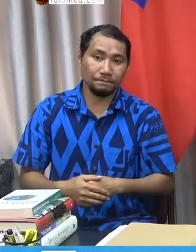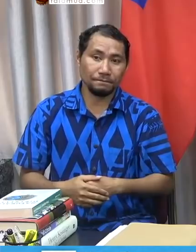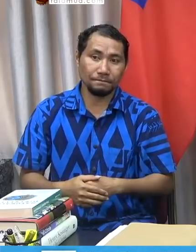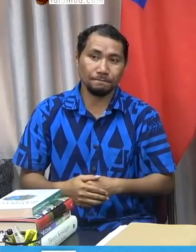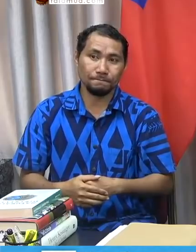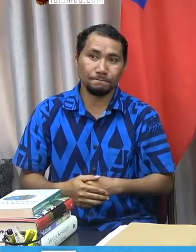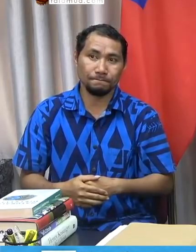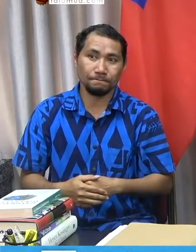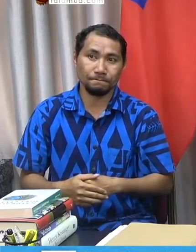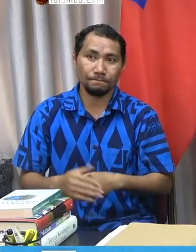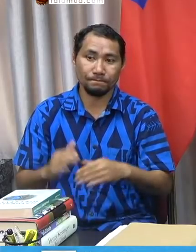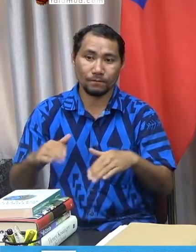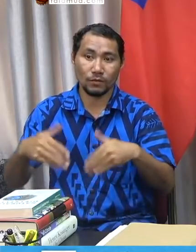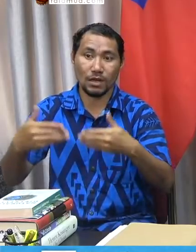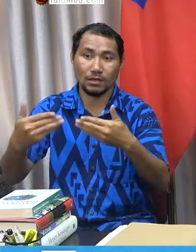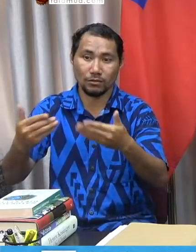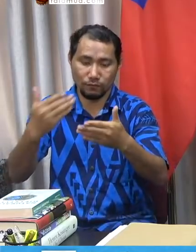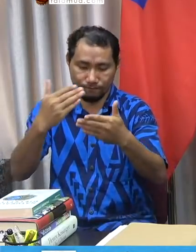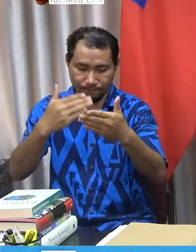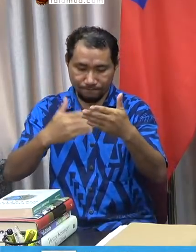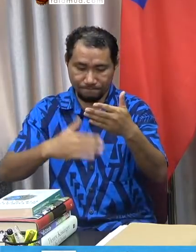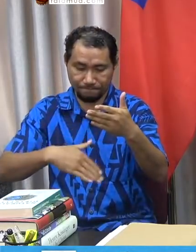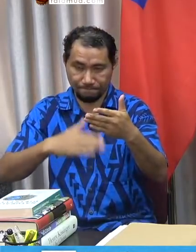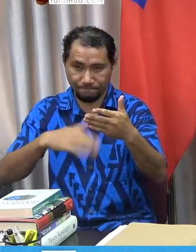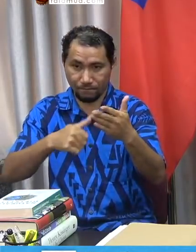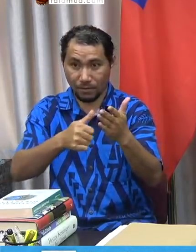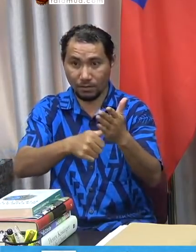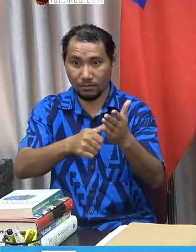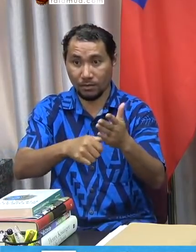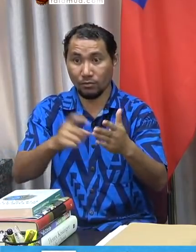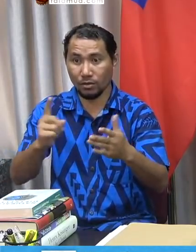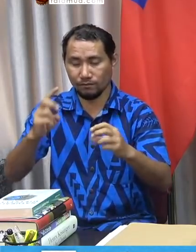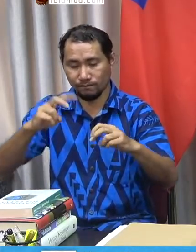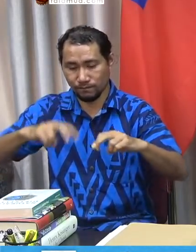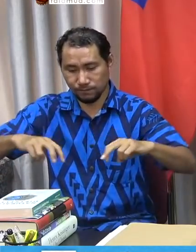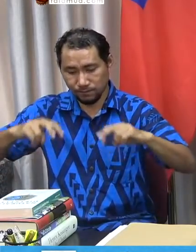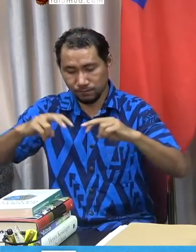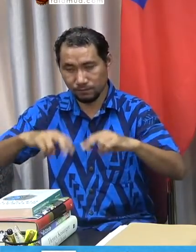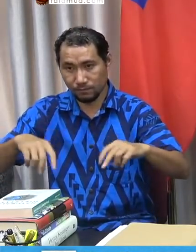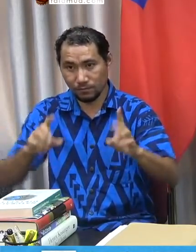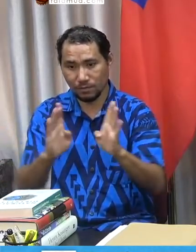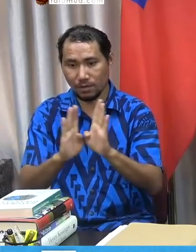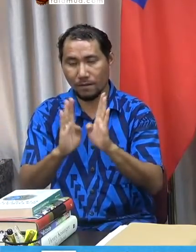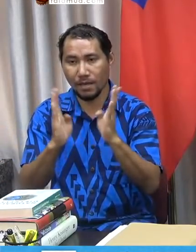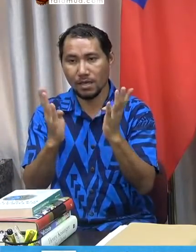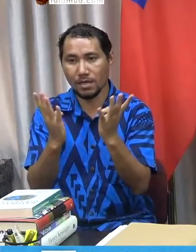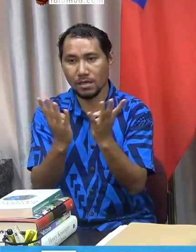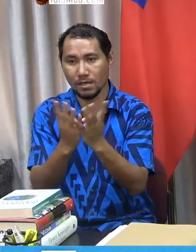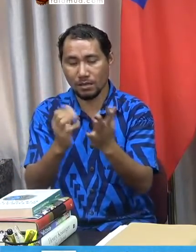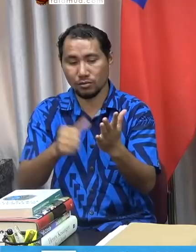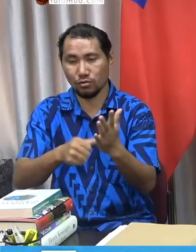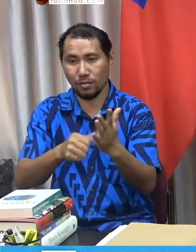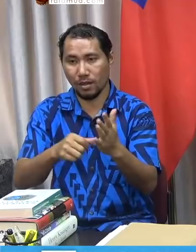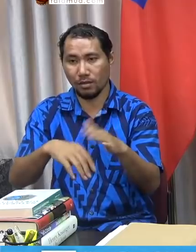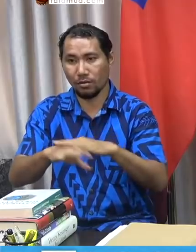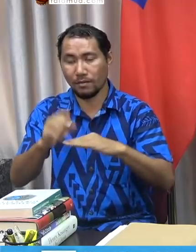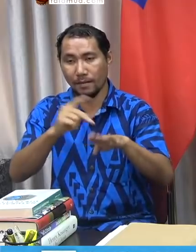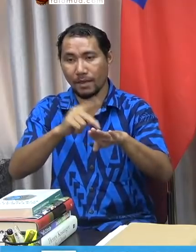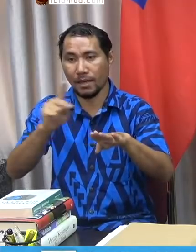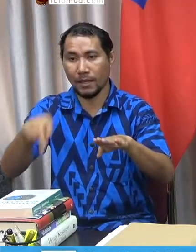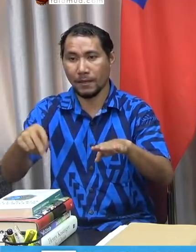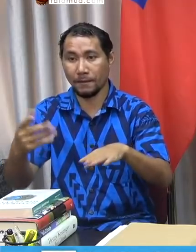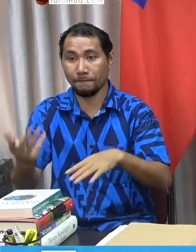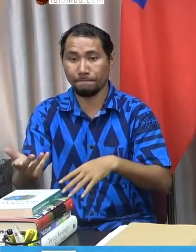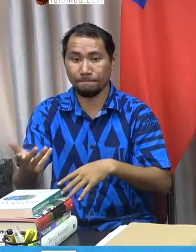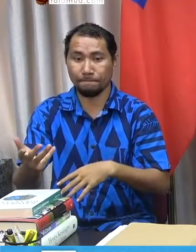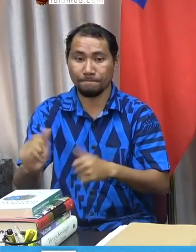le talo tupe e iloina e le komiti tupe o le palemene. Ia o nā